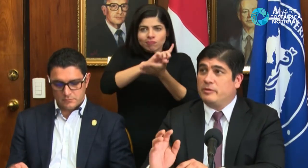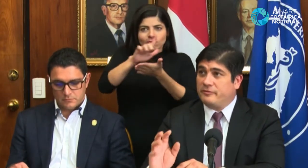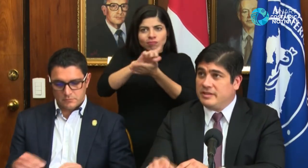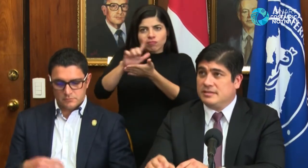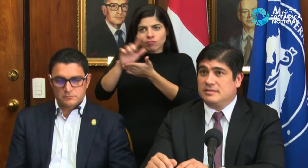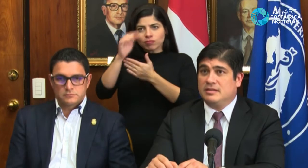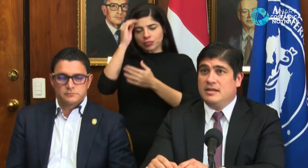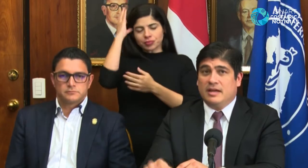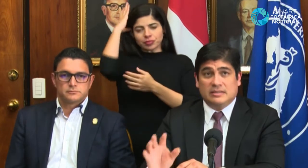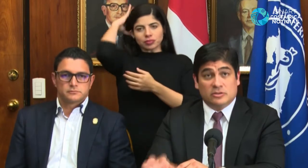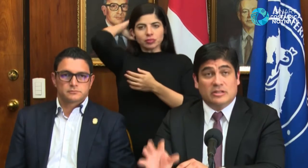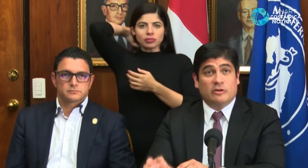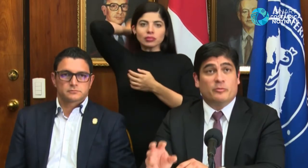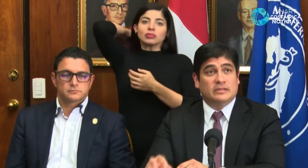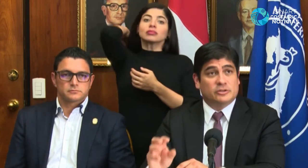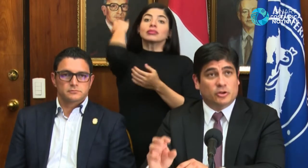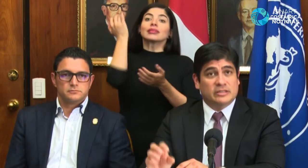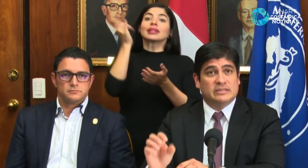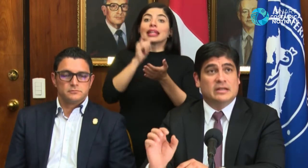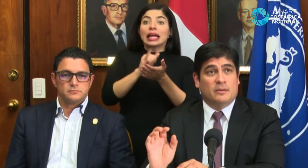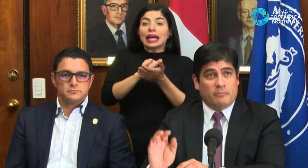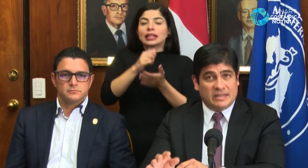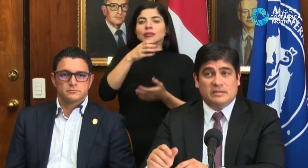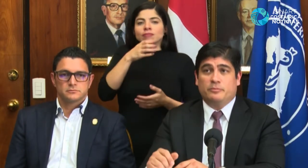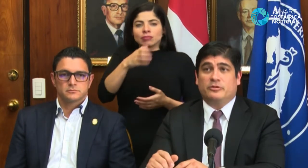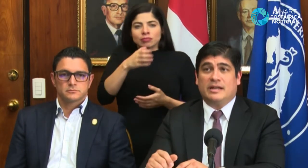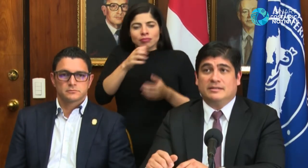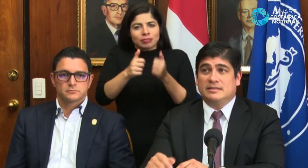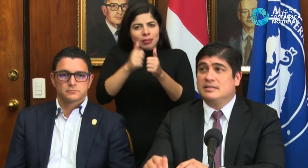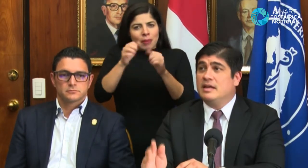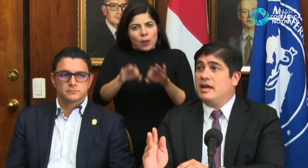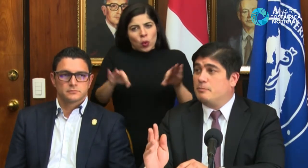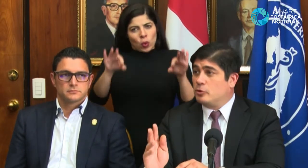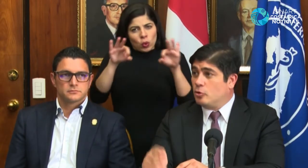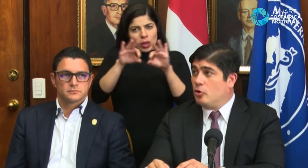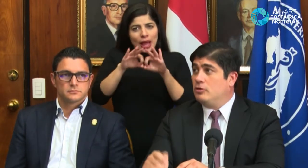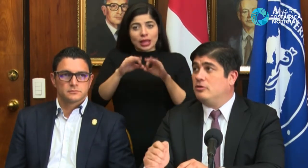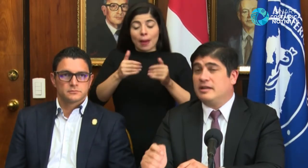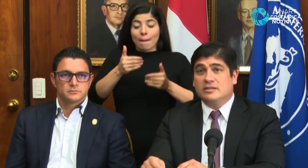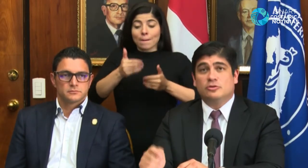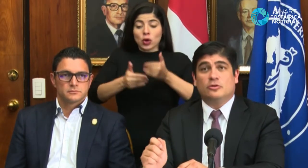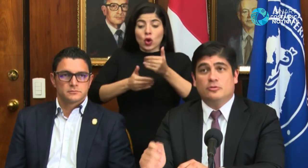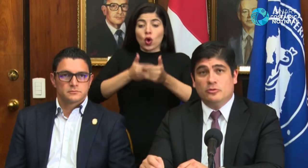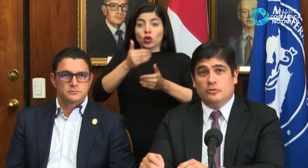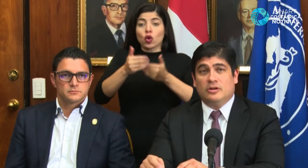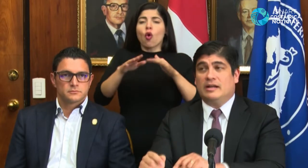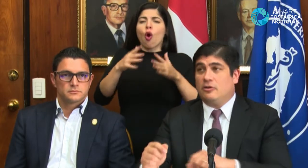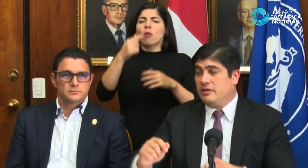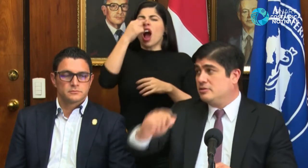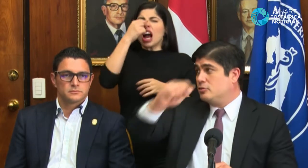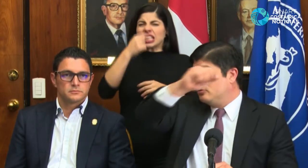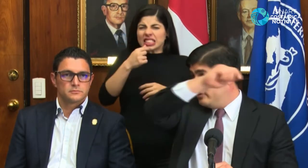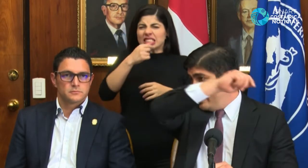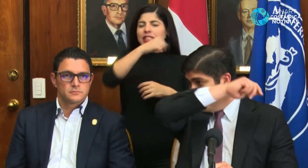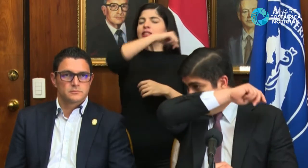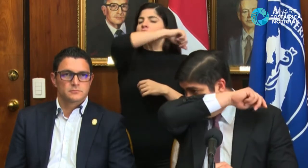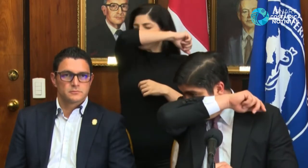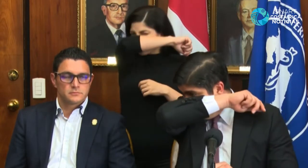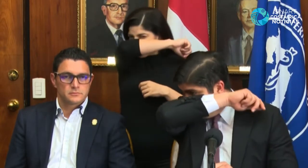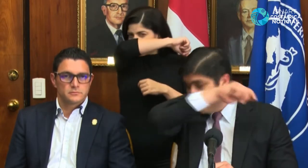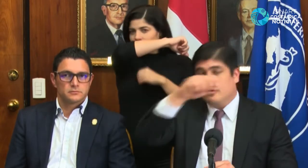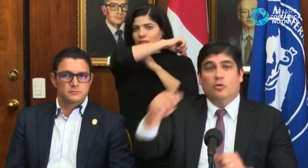las superficies. Esas son las recomendaciones más importantes. El protocolo del estornudo, a la hora de